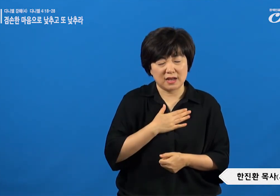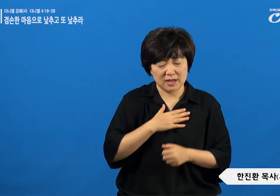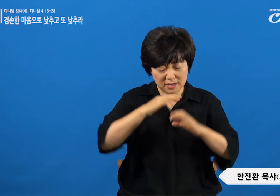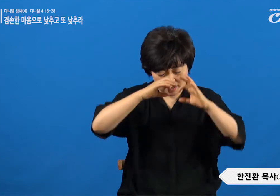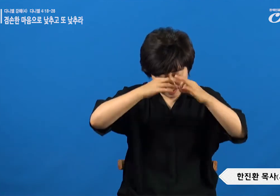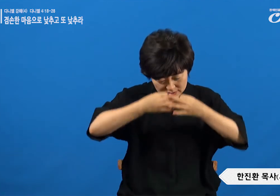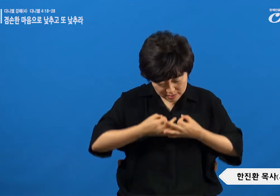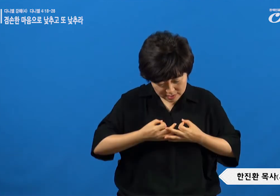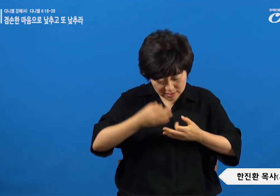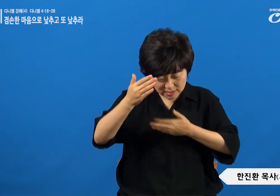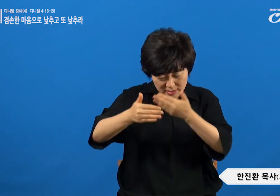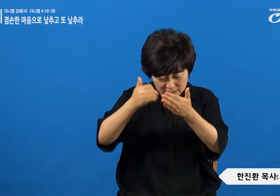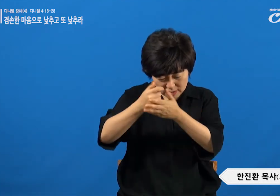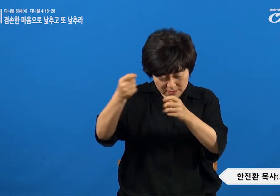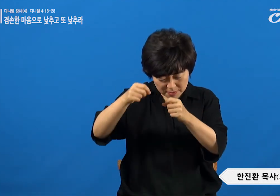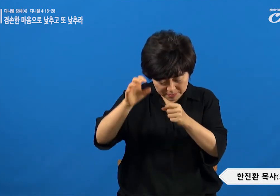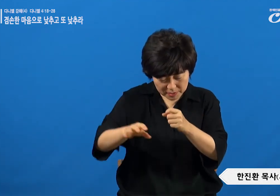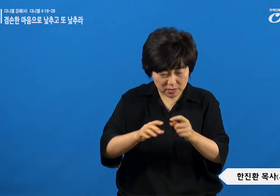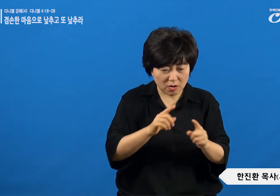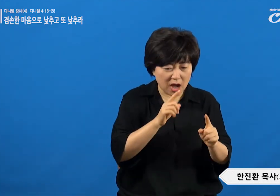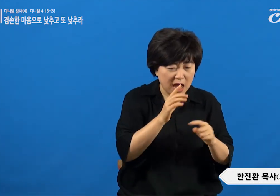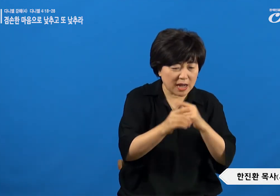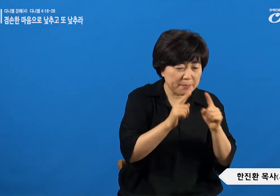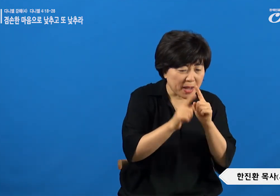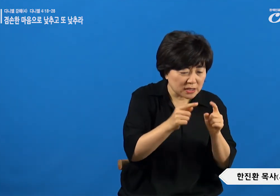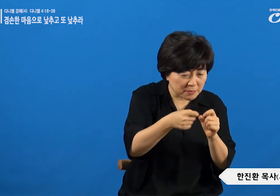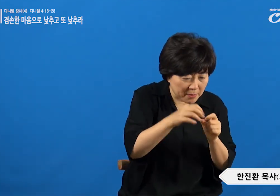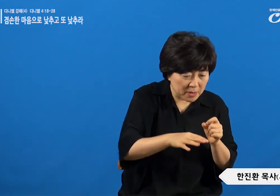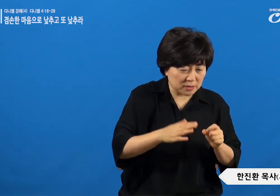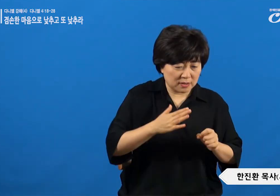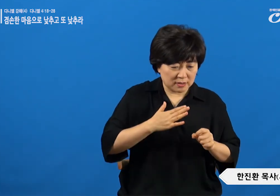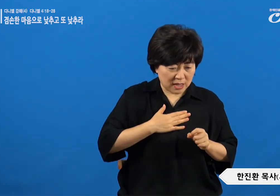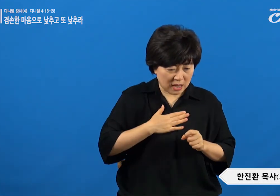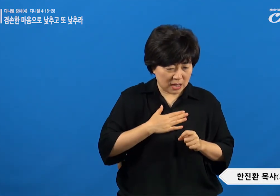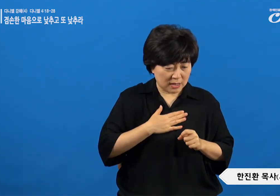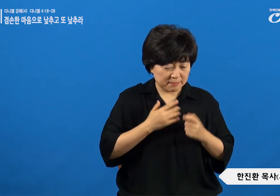자신의 실상을 하나님 앞에서, 말씀 앞에서 바로 보아야 됩니다.